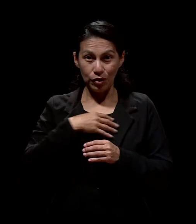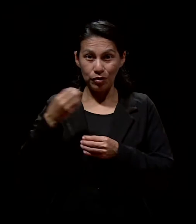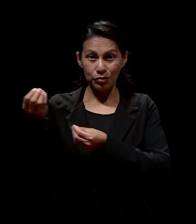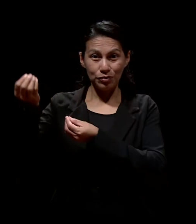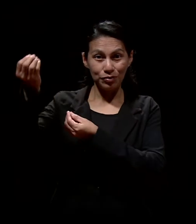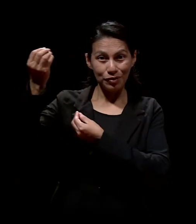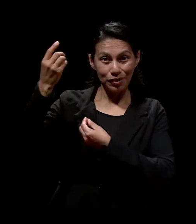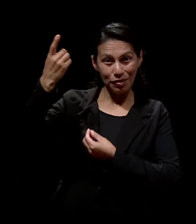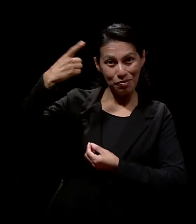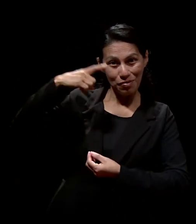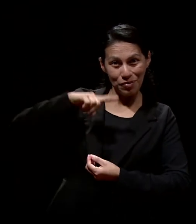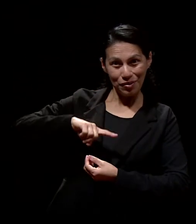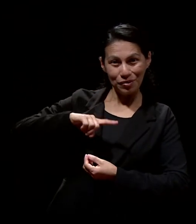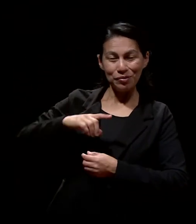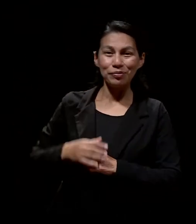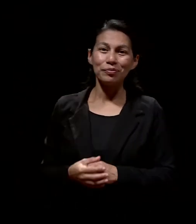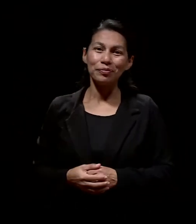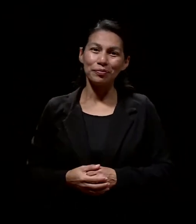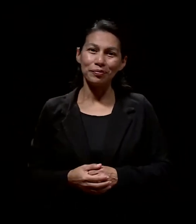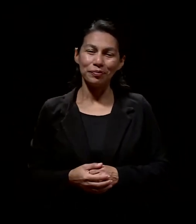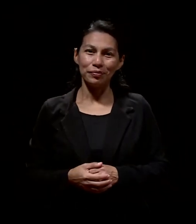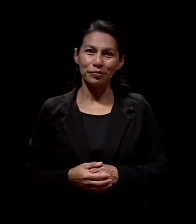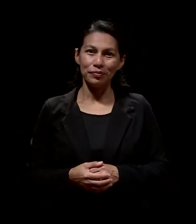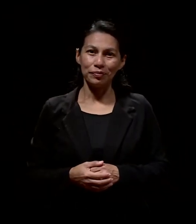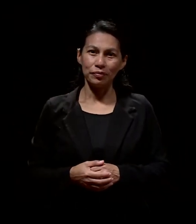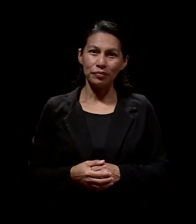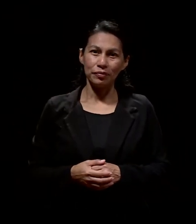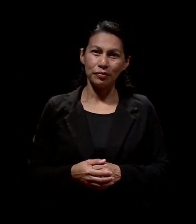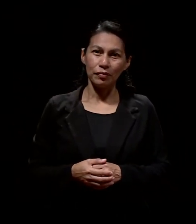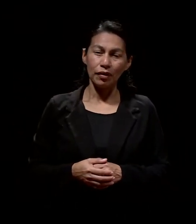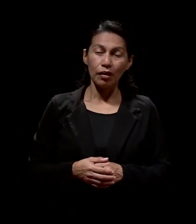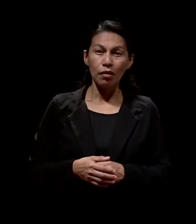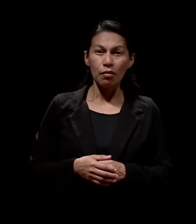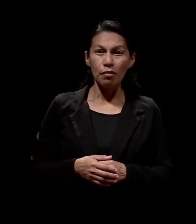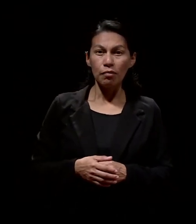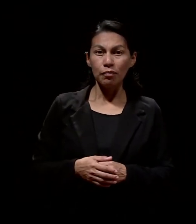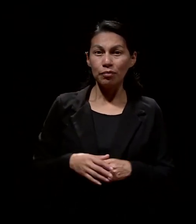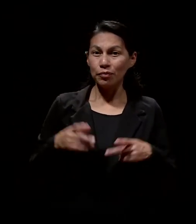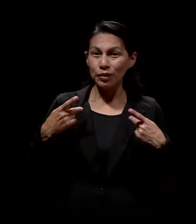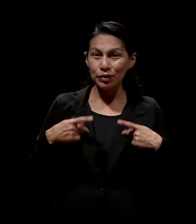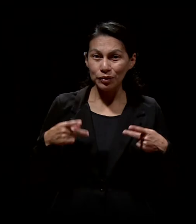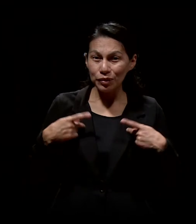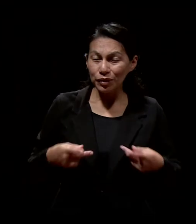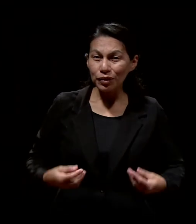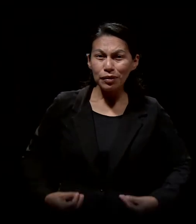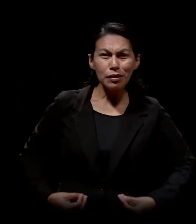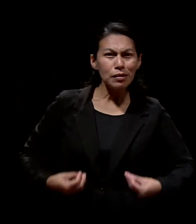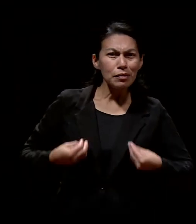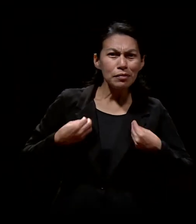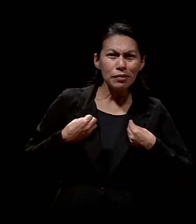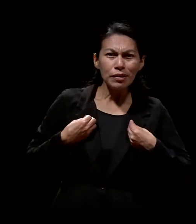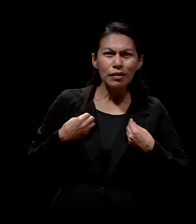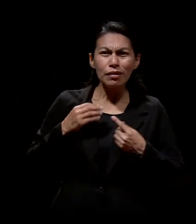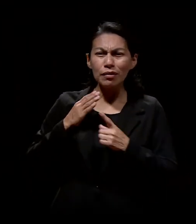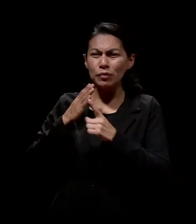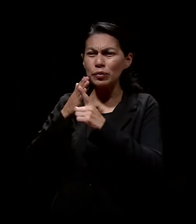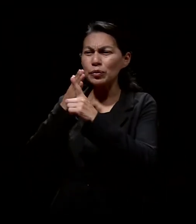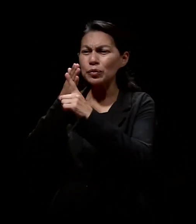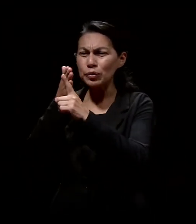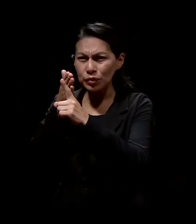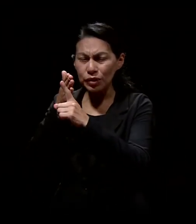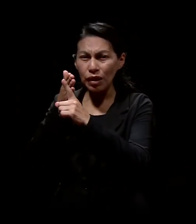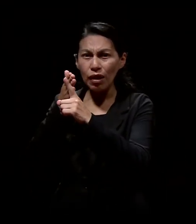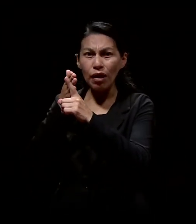Hijo. Y es que la meta principal de la vida es